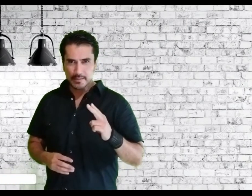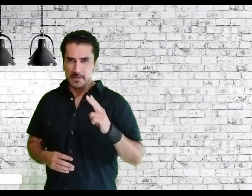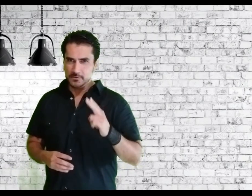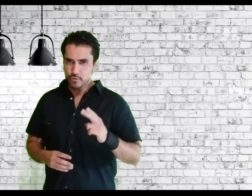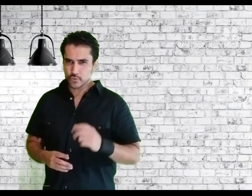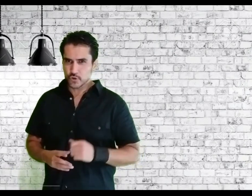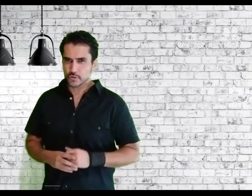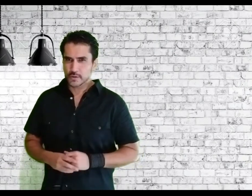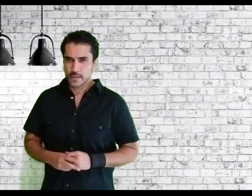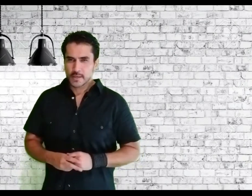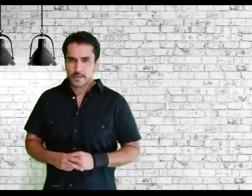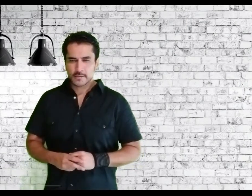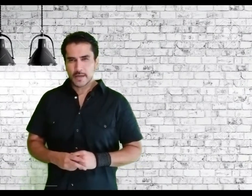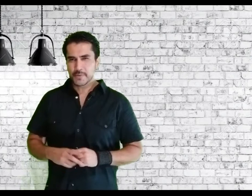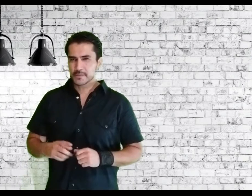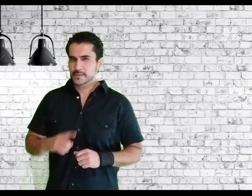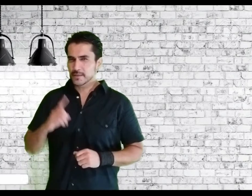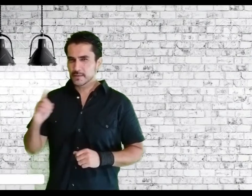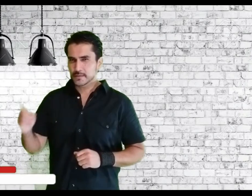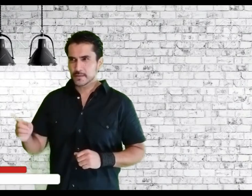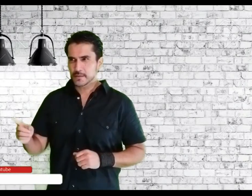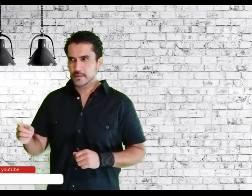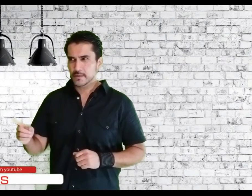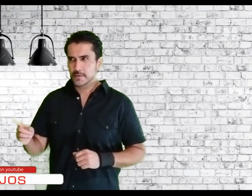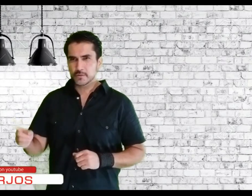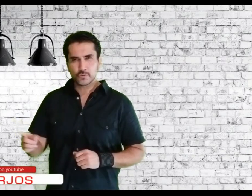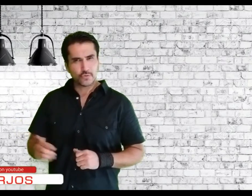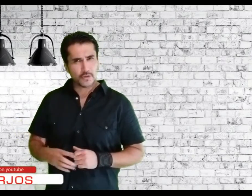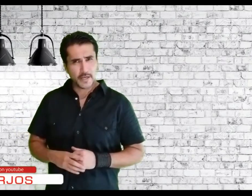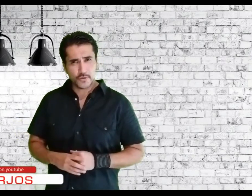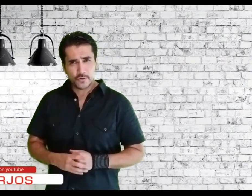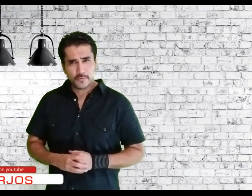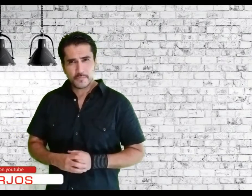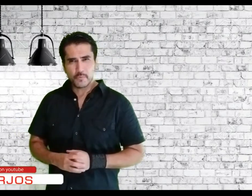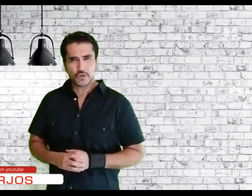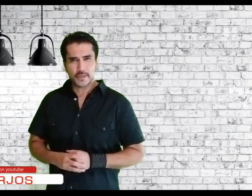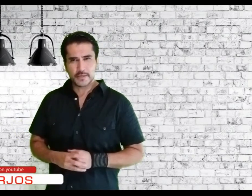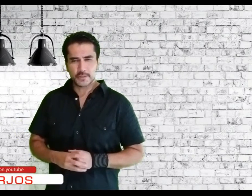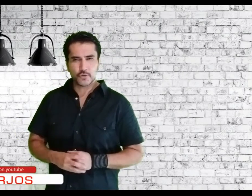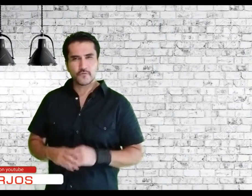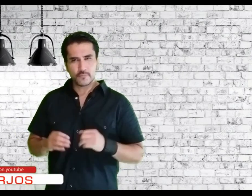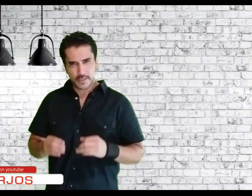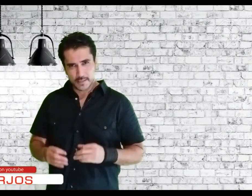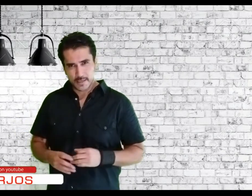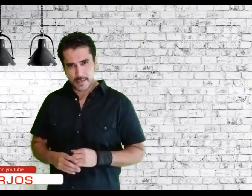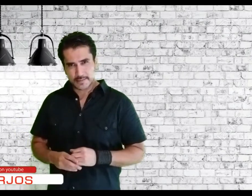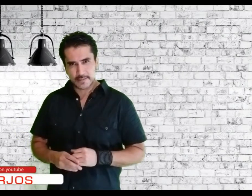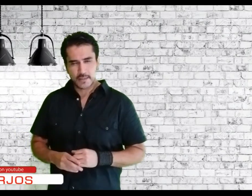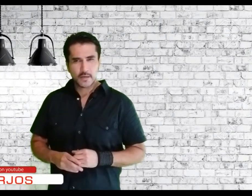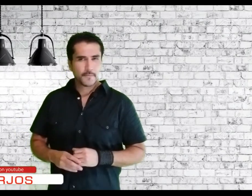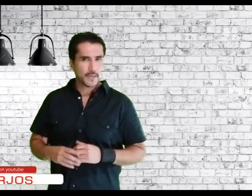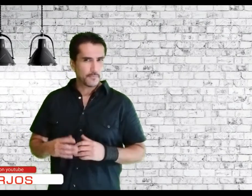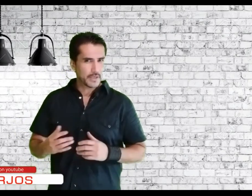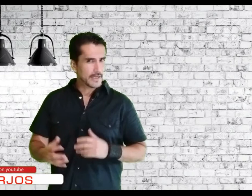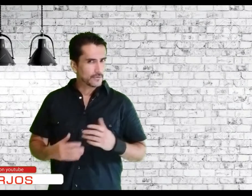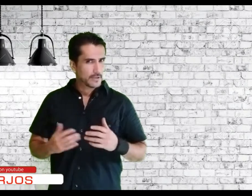de introducción. Ya a partir del 21 de mayo vamos a dar inicio formal a las clases, explicándole